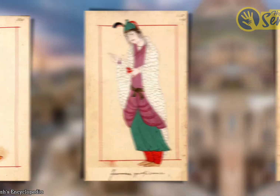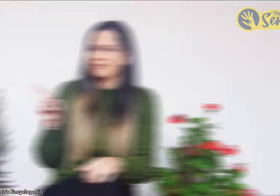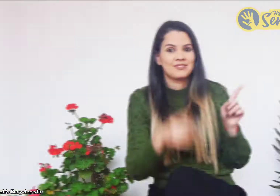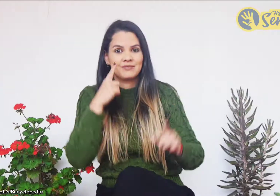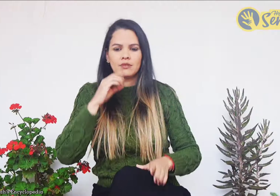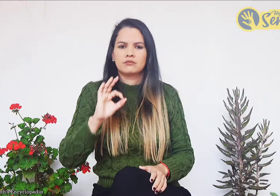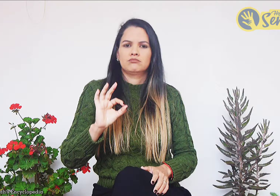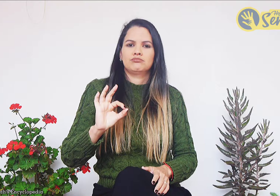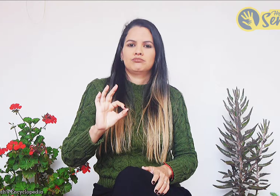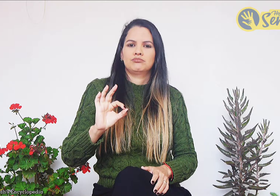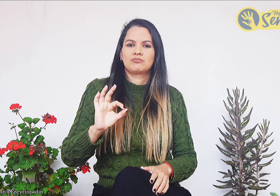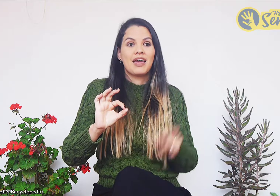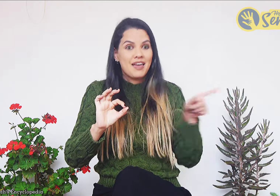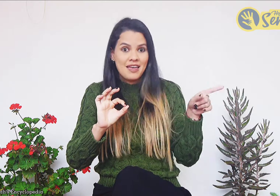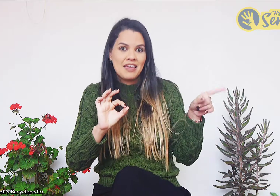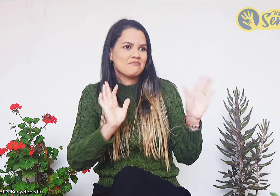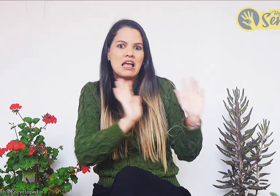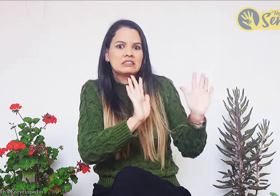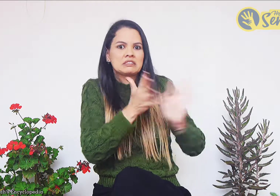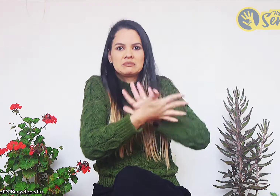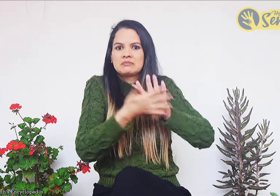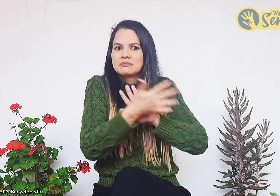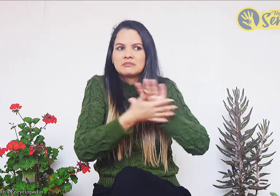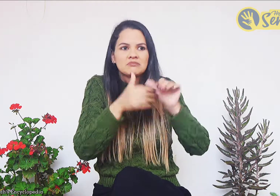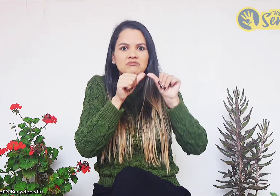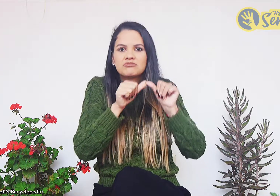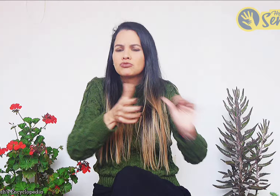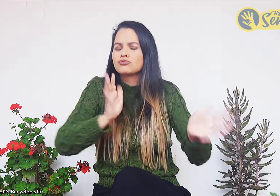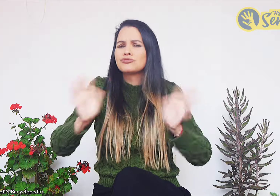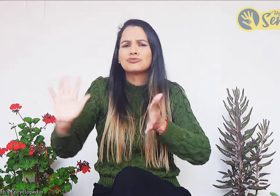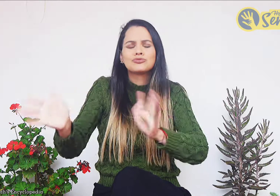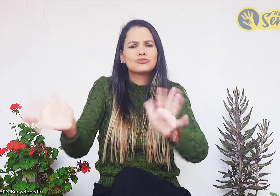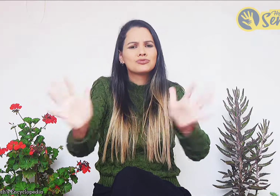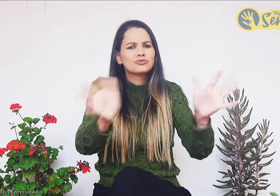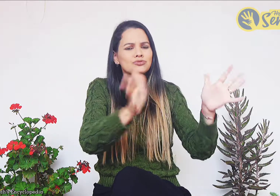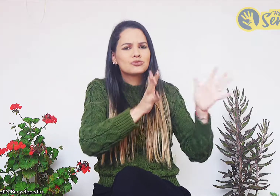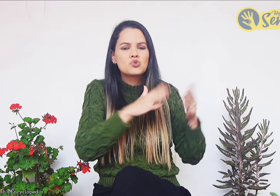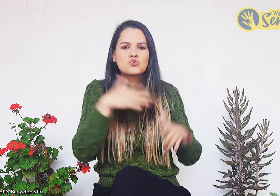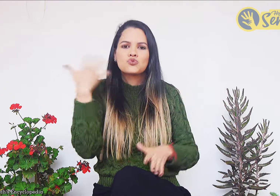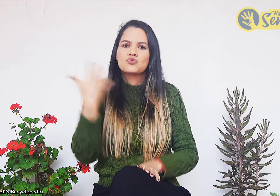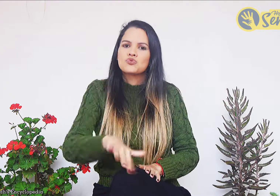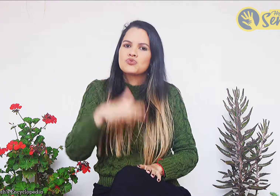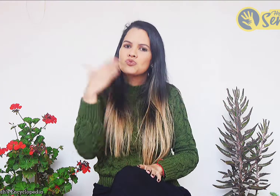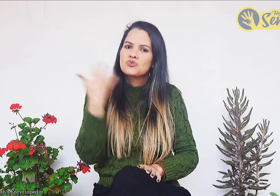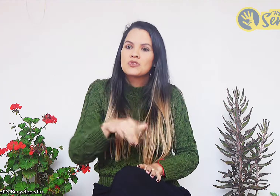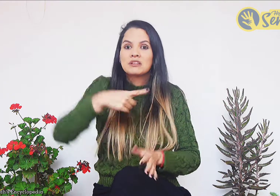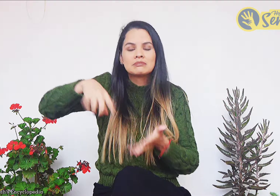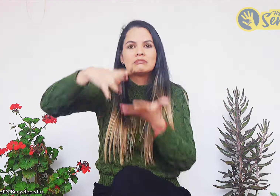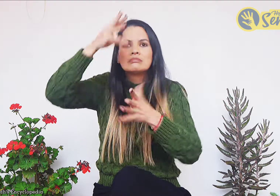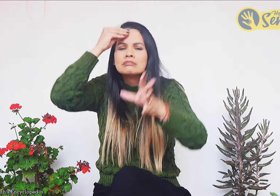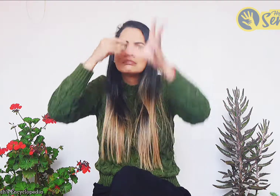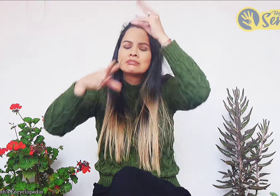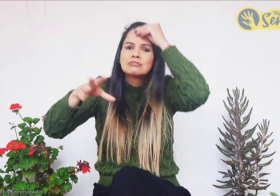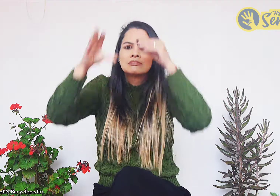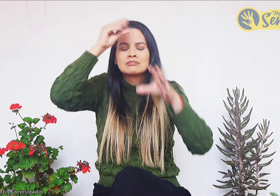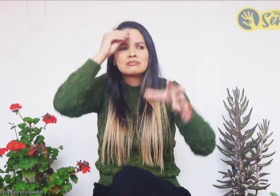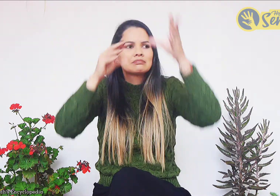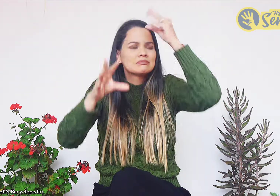Como podemos ver, están haciendo señas. Eso fue algo que quedó registrado, durante muchos años la lengua de señas fue el idioma